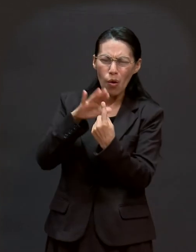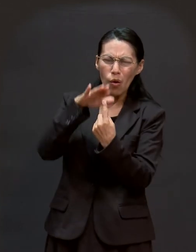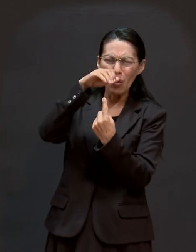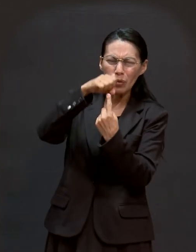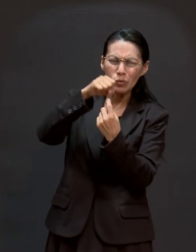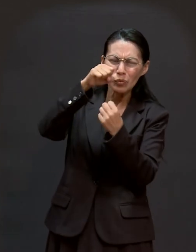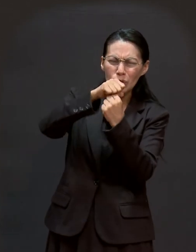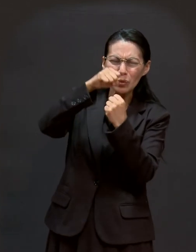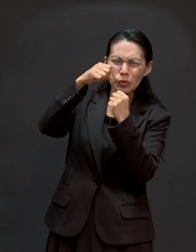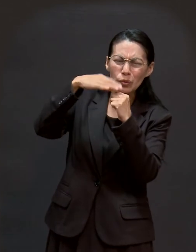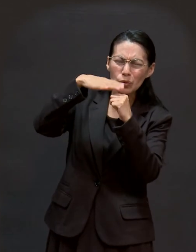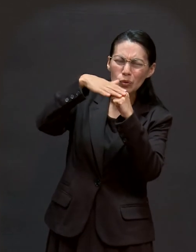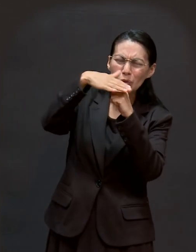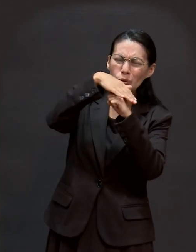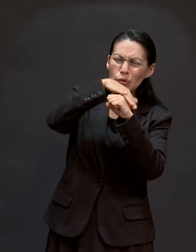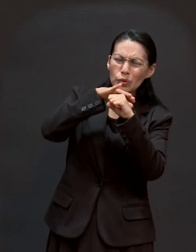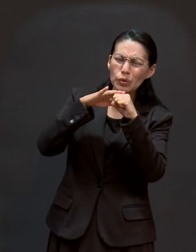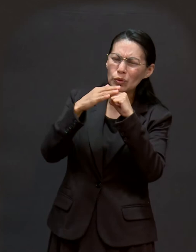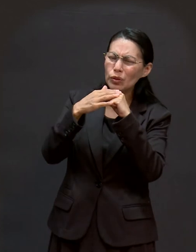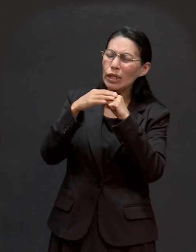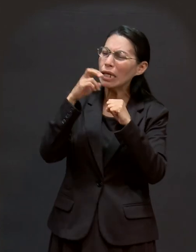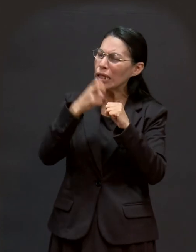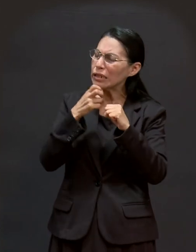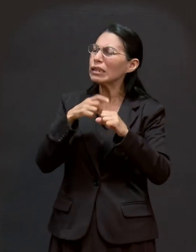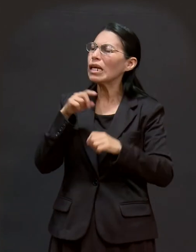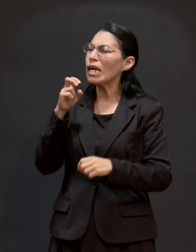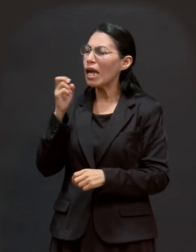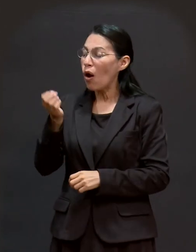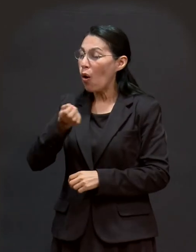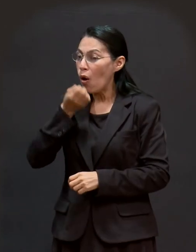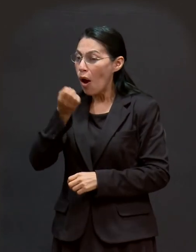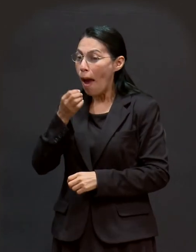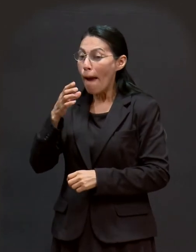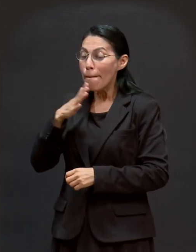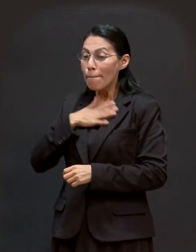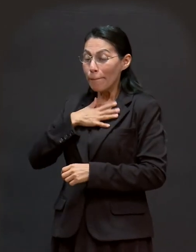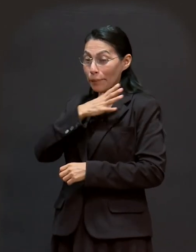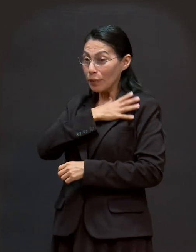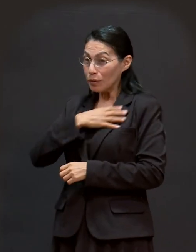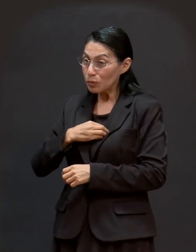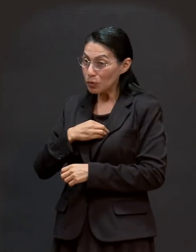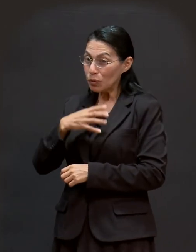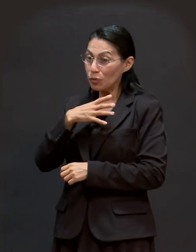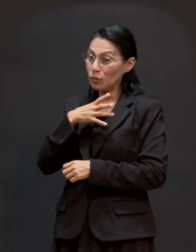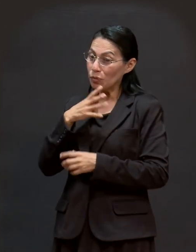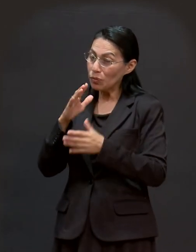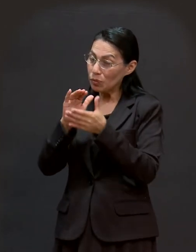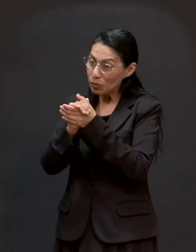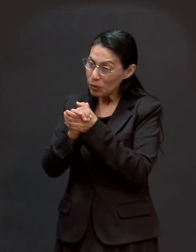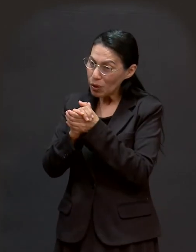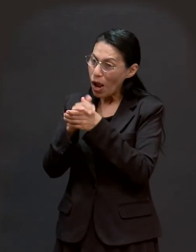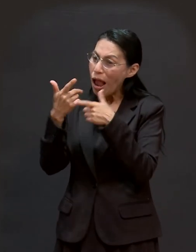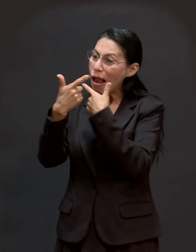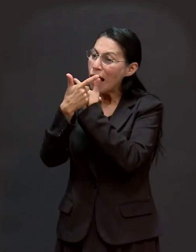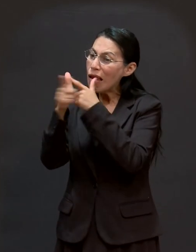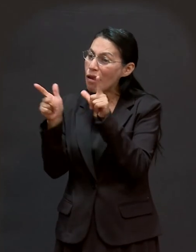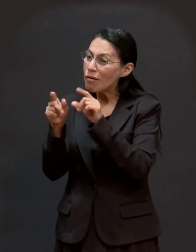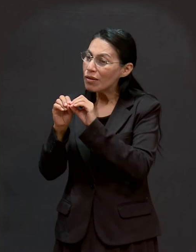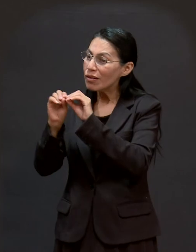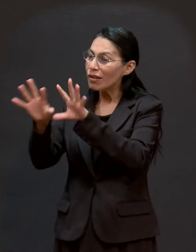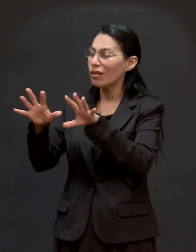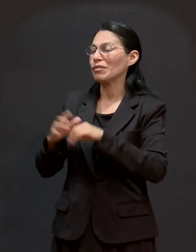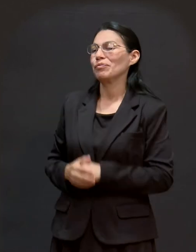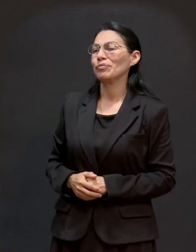enseguida tomó el teléfono y llamó al esposo por vídeo y me mostró mira este es el pastor que estaba orando por ti lindo que